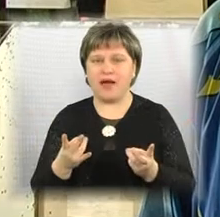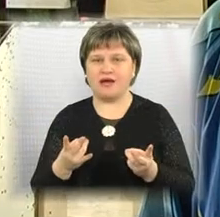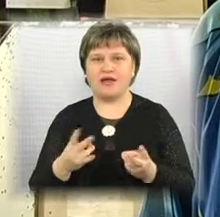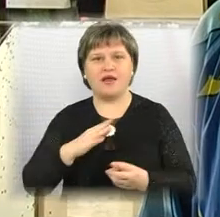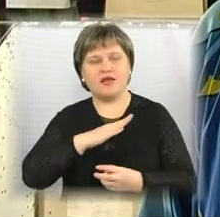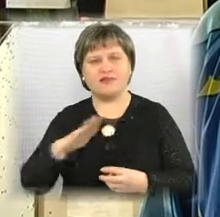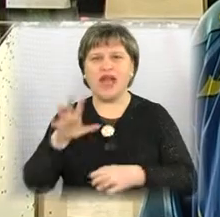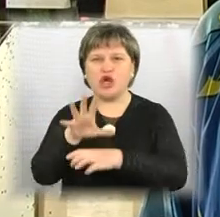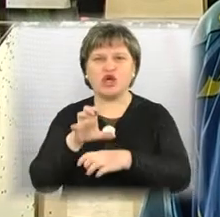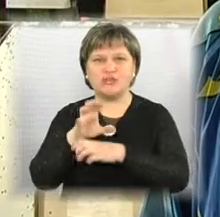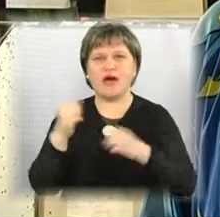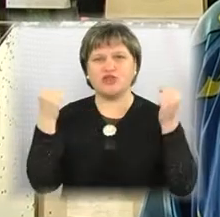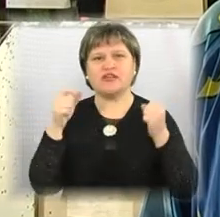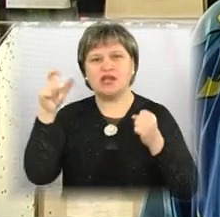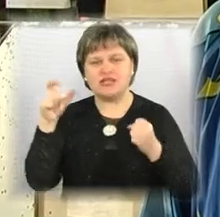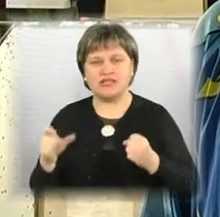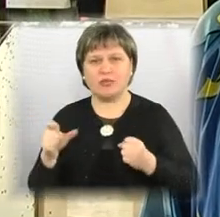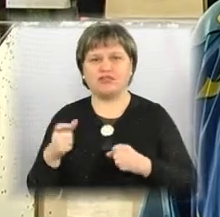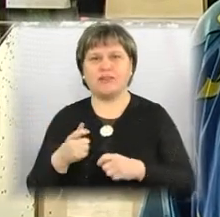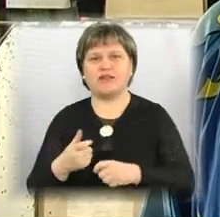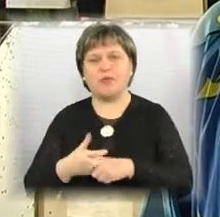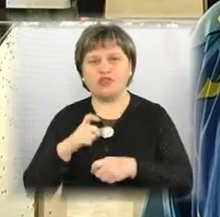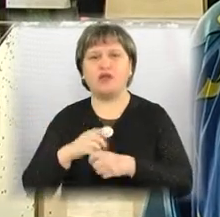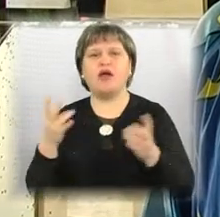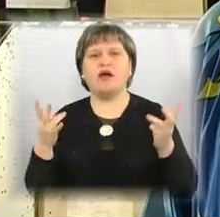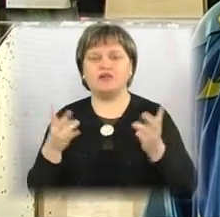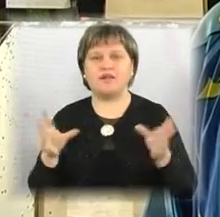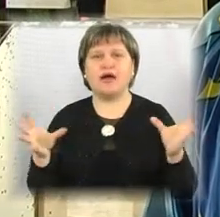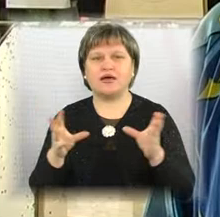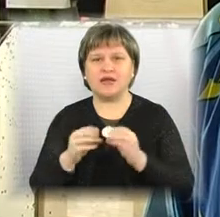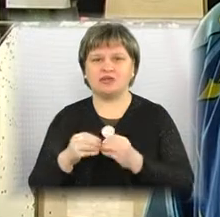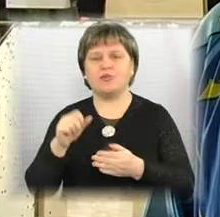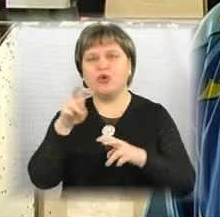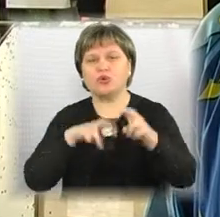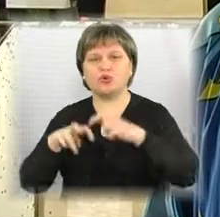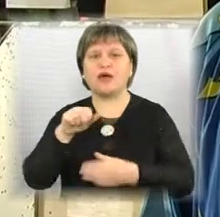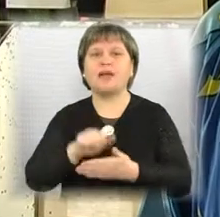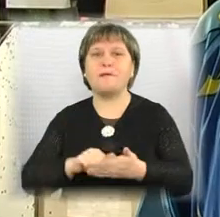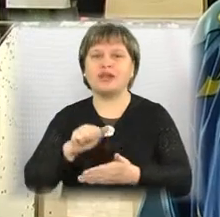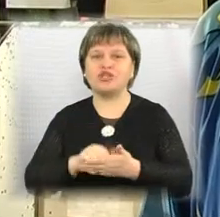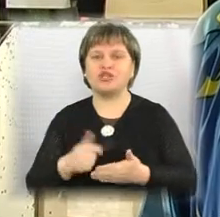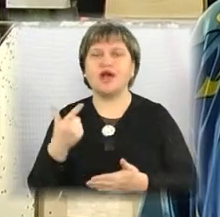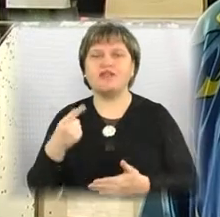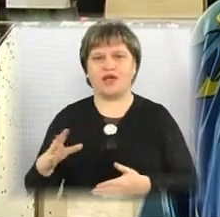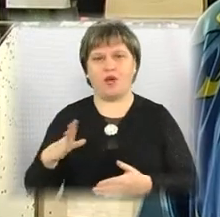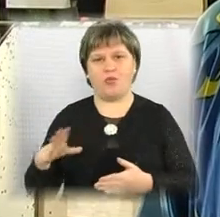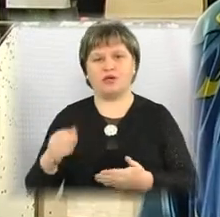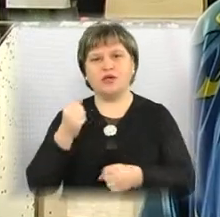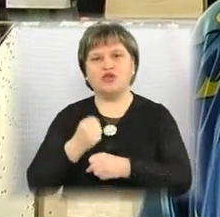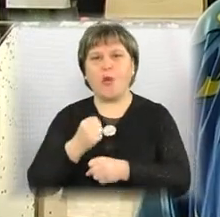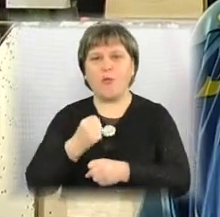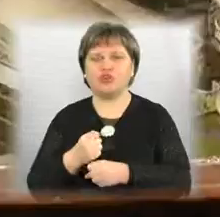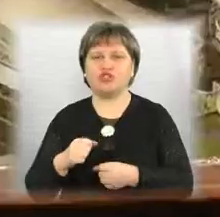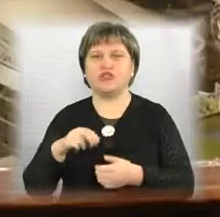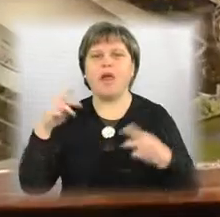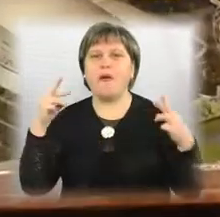не розмазувати спортсмена по асфальту, а треба разом з спортсменом шукати причини, де були допущені помилки,